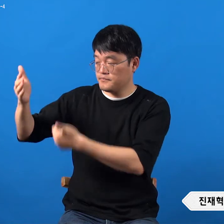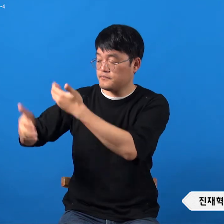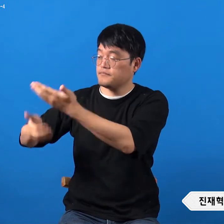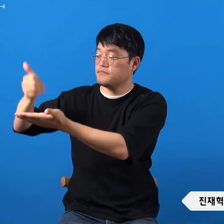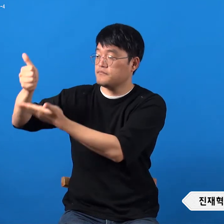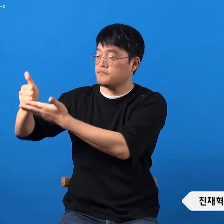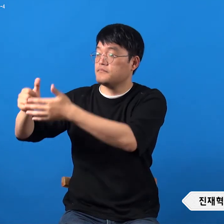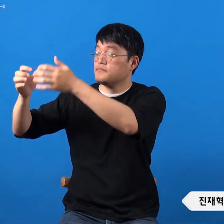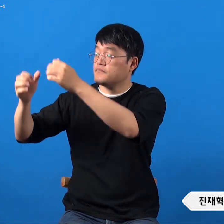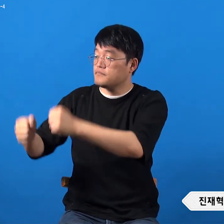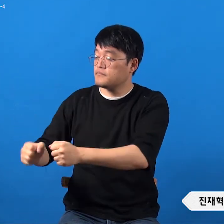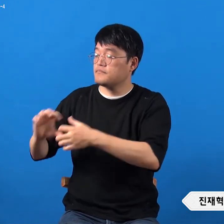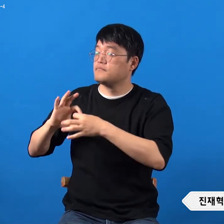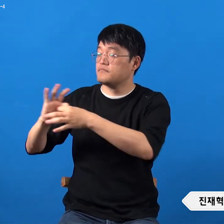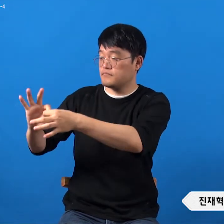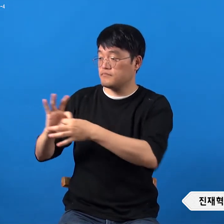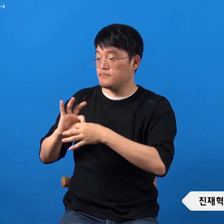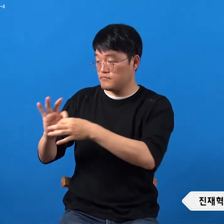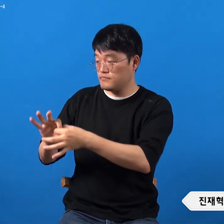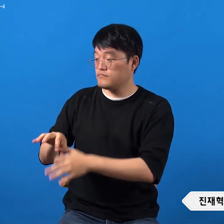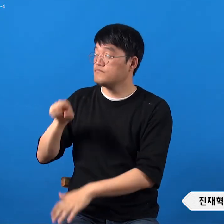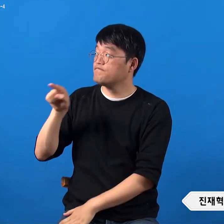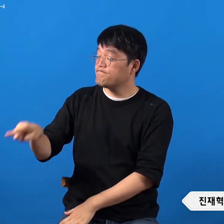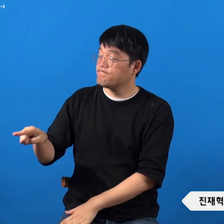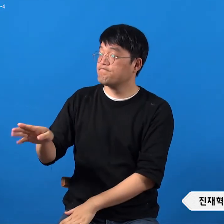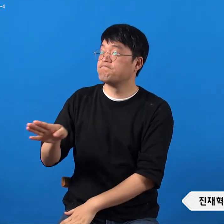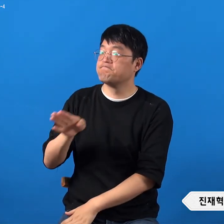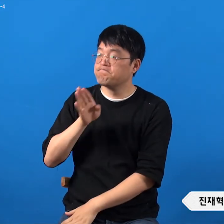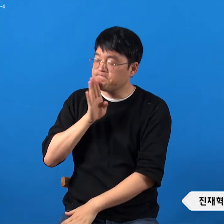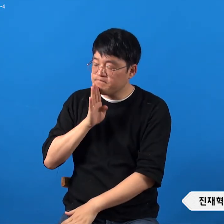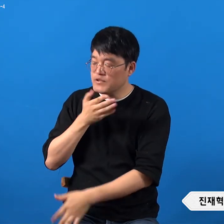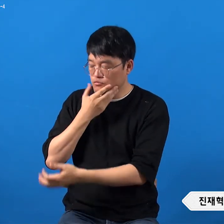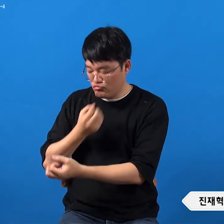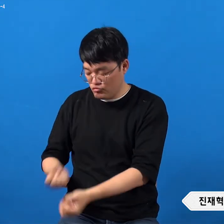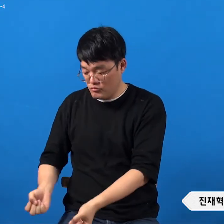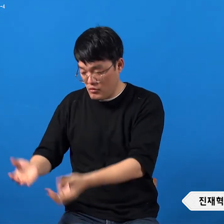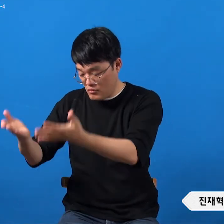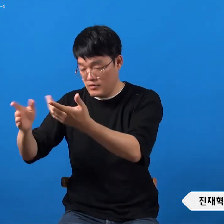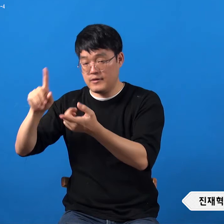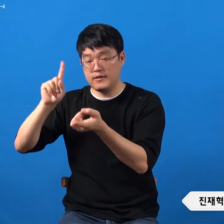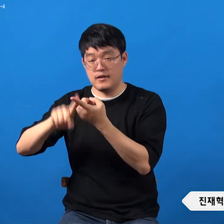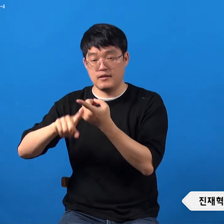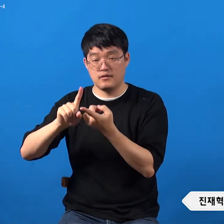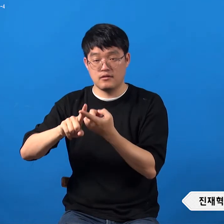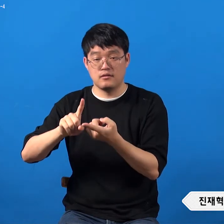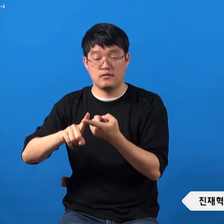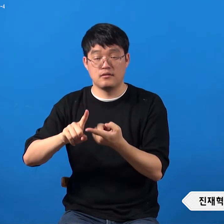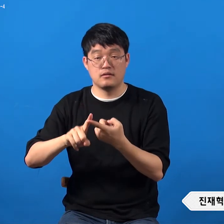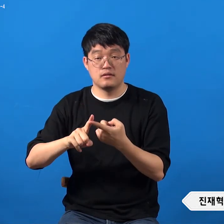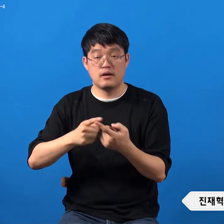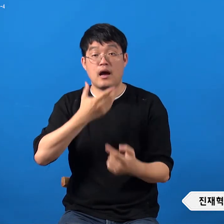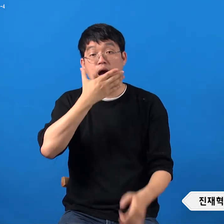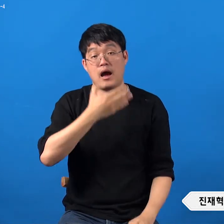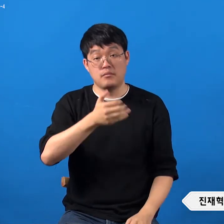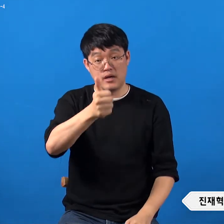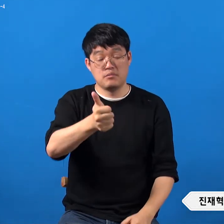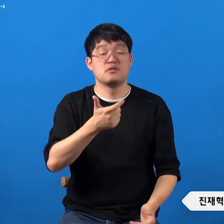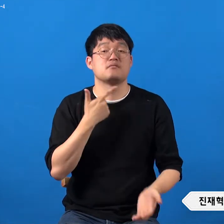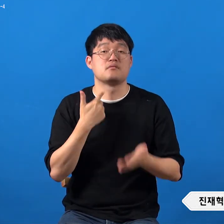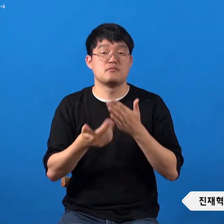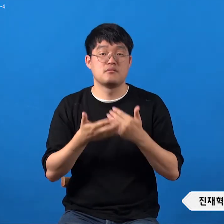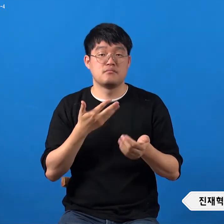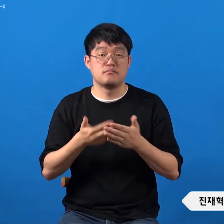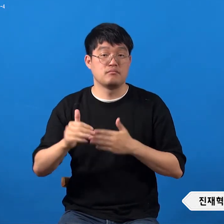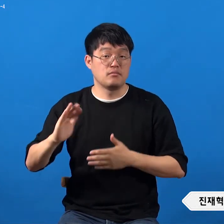하나님이 계시는 그 관계, 바로 그것이 진정한 축복이란 사실을 아브라함은